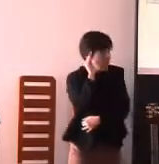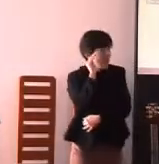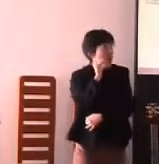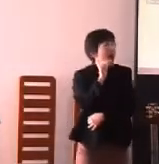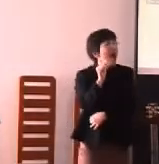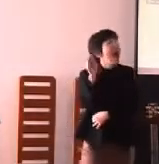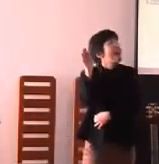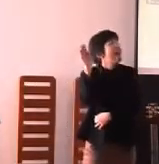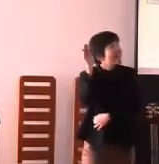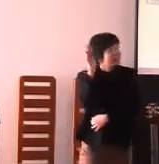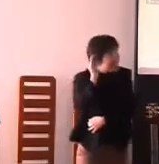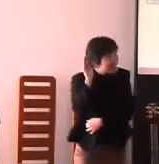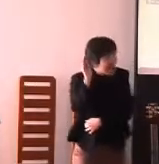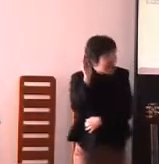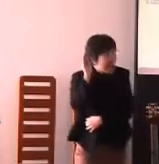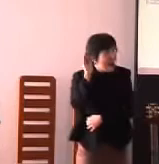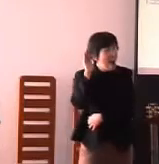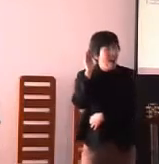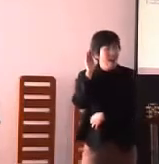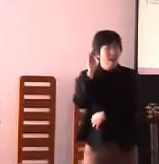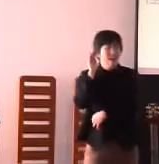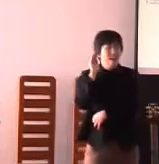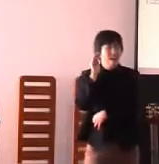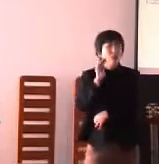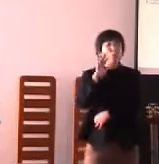聞いてけれど耳だけ